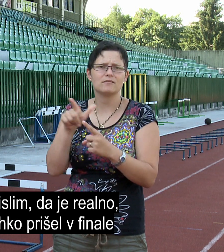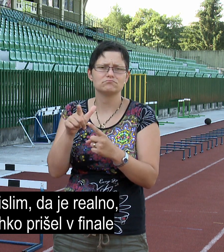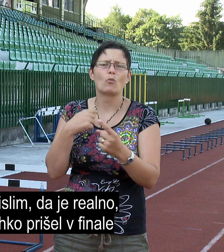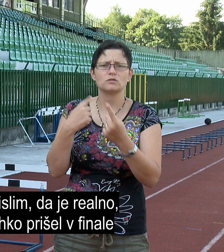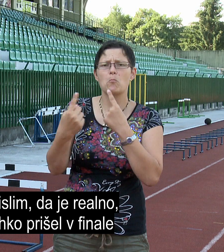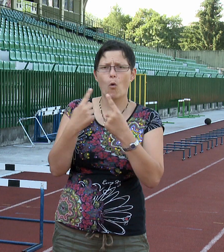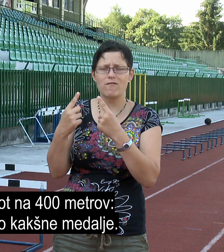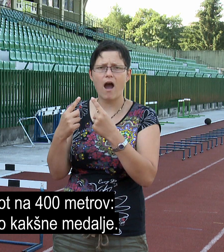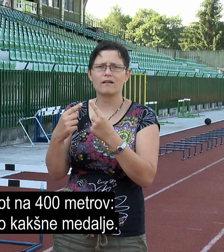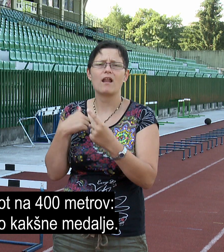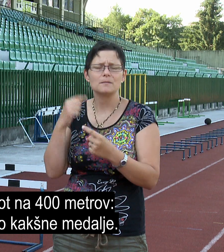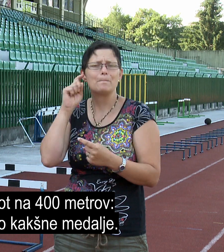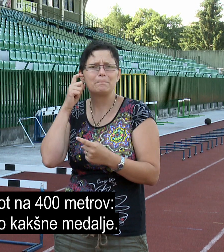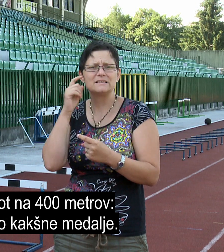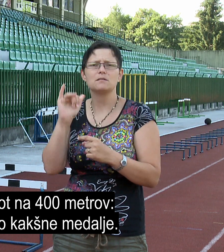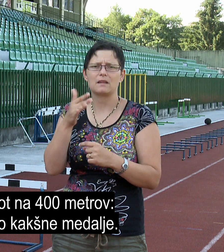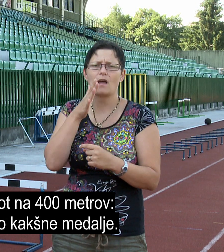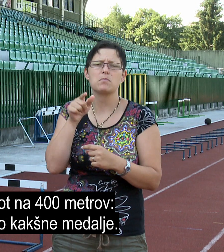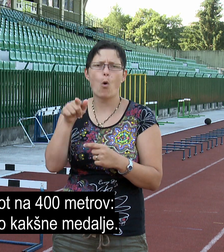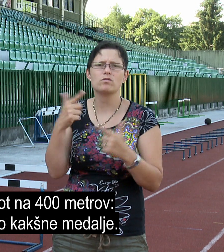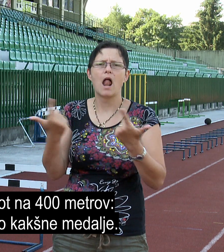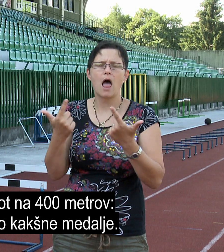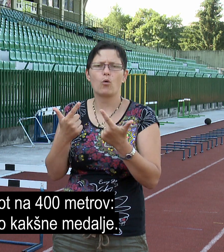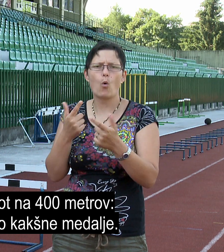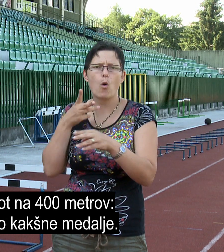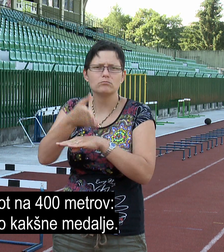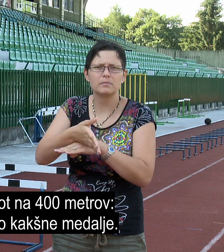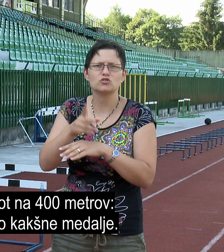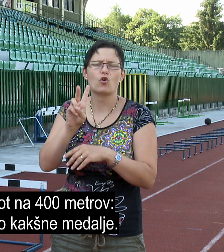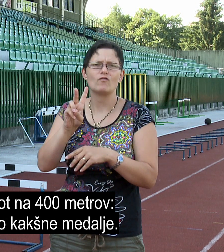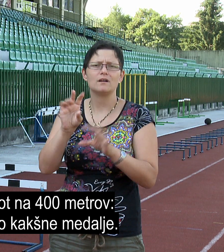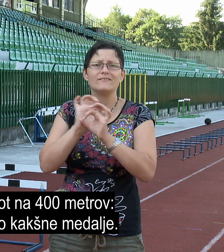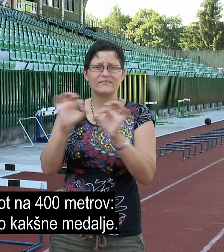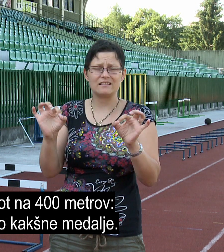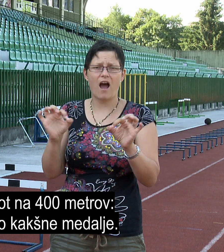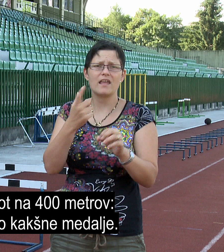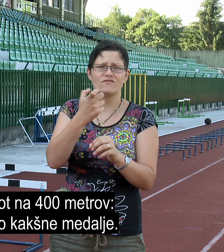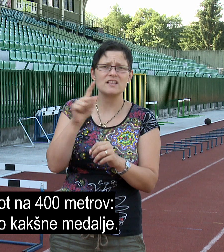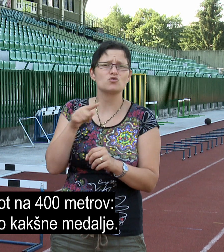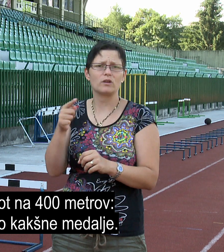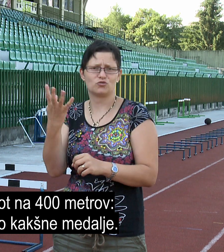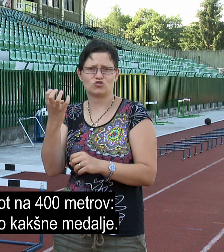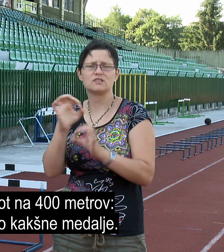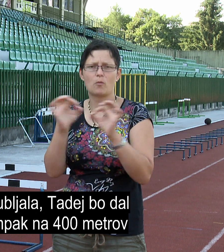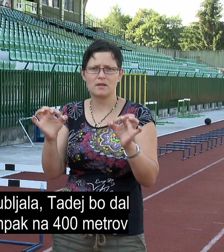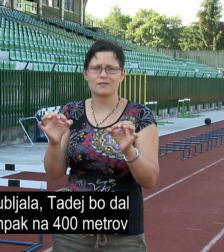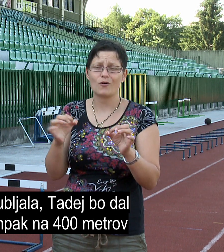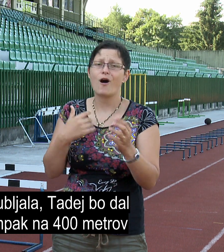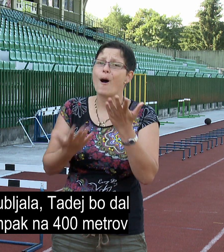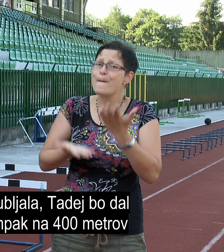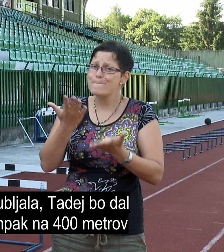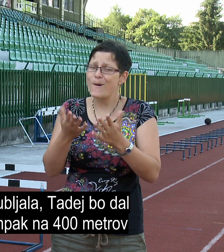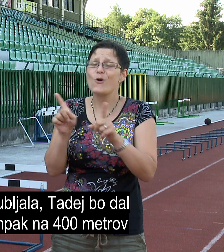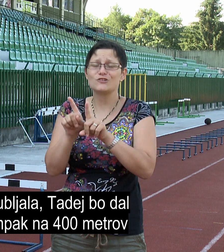lahko prišel v finale tako na 200 kot na 400 metrov. Mogoče tudi kakšna medalja, jaz ne bom